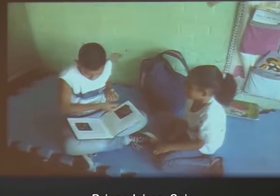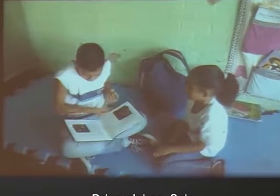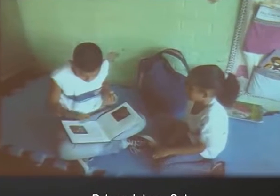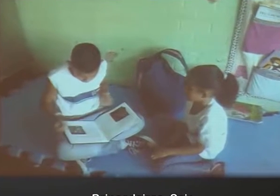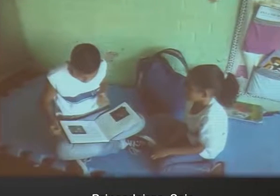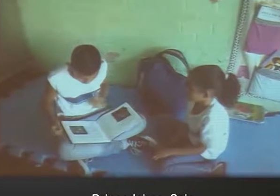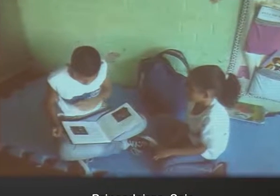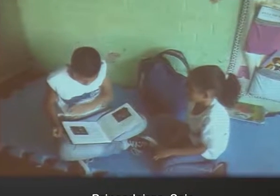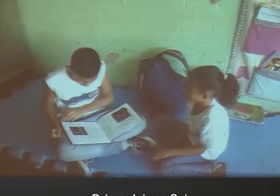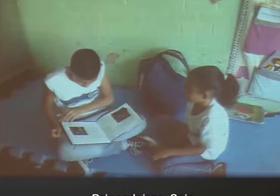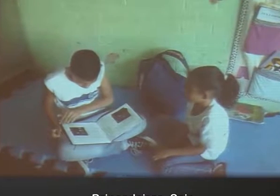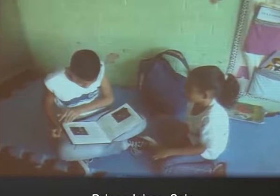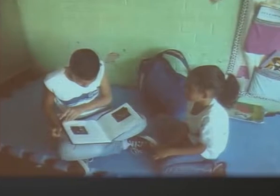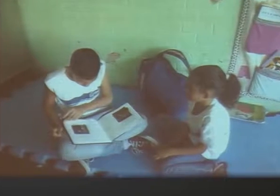Brincadeiras, sair.